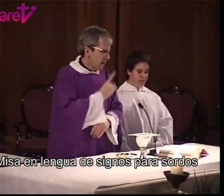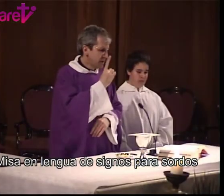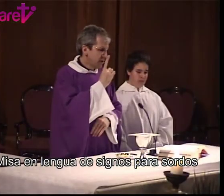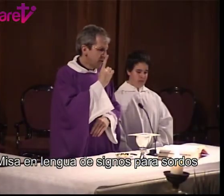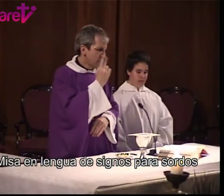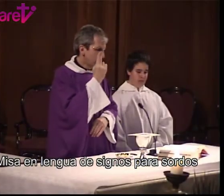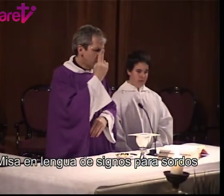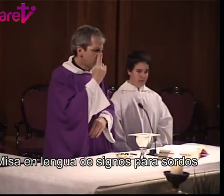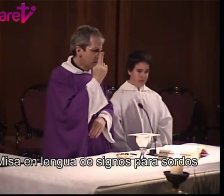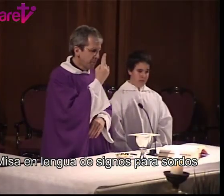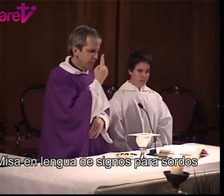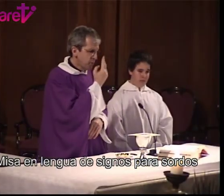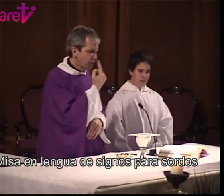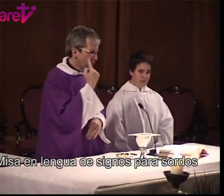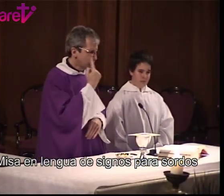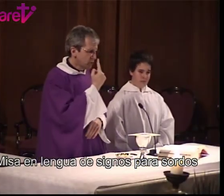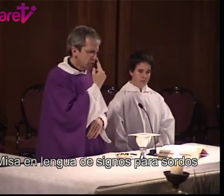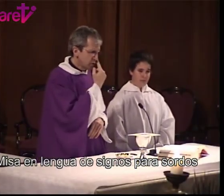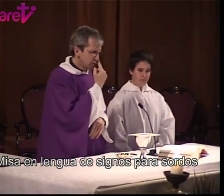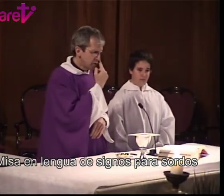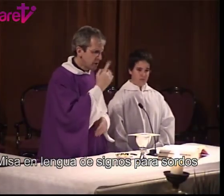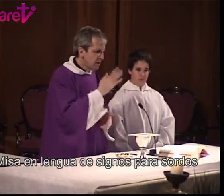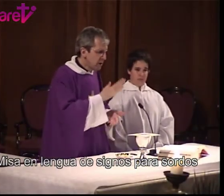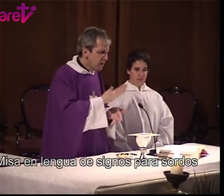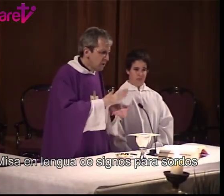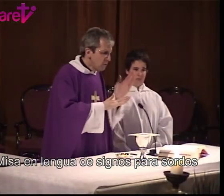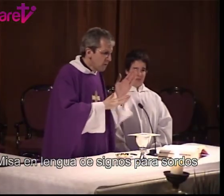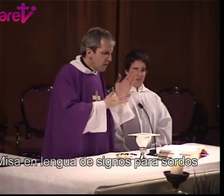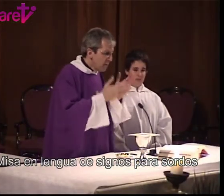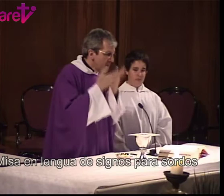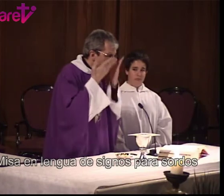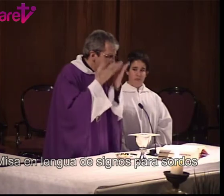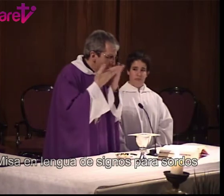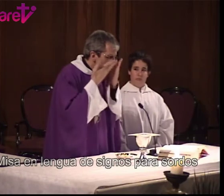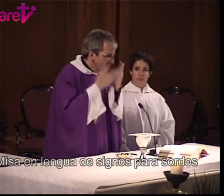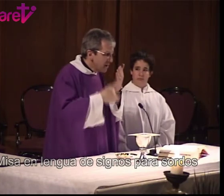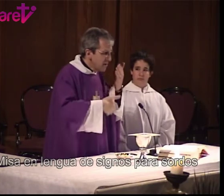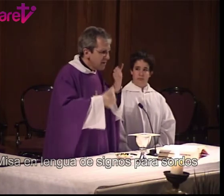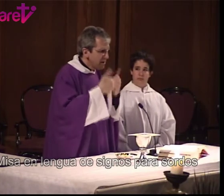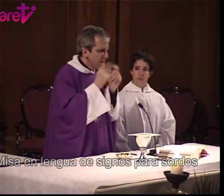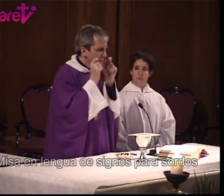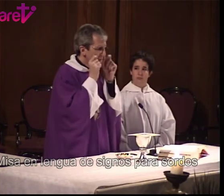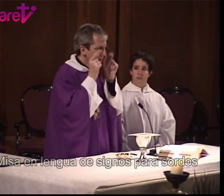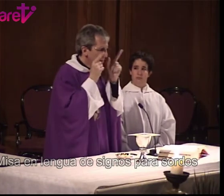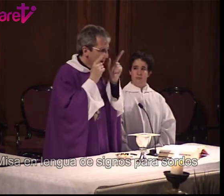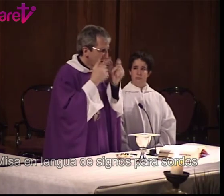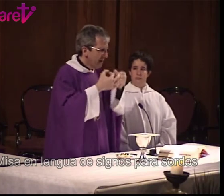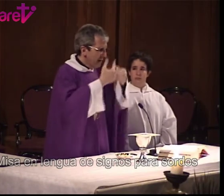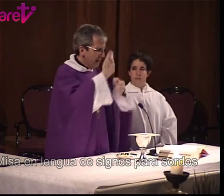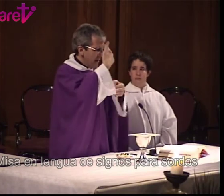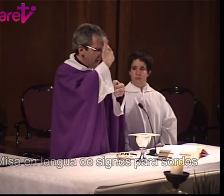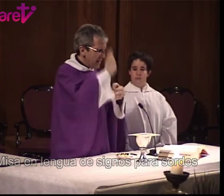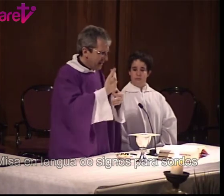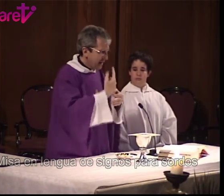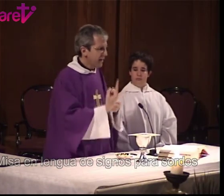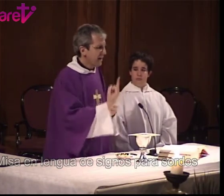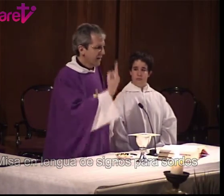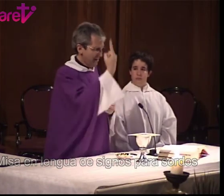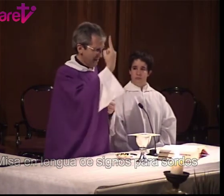El Señor me untó los ojos, me lavé y empecé a ver y a creer